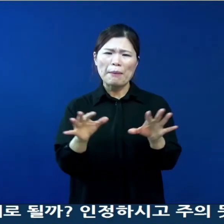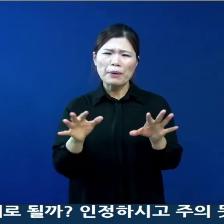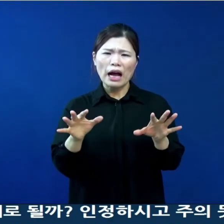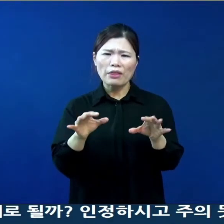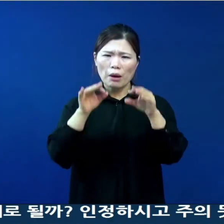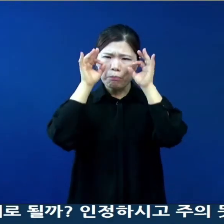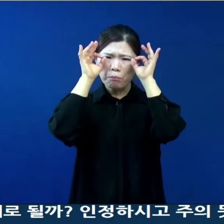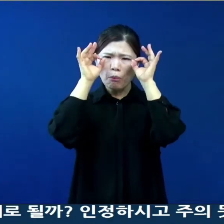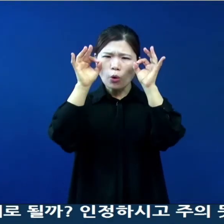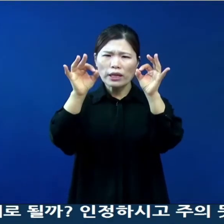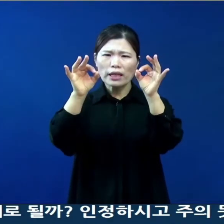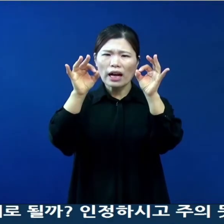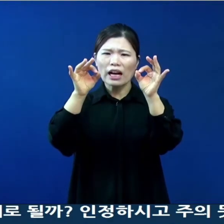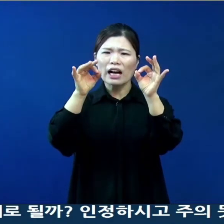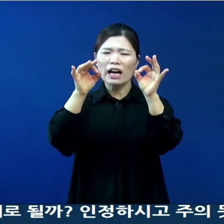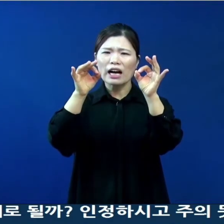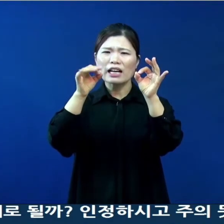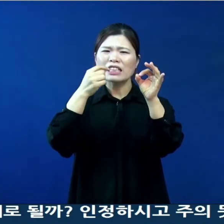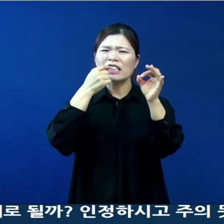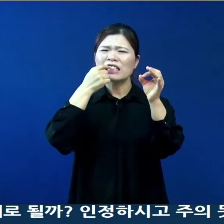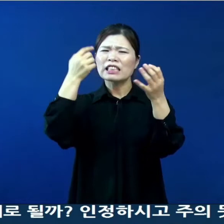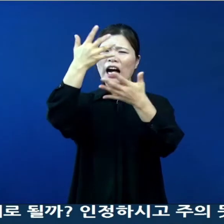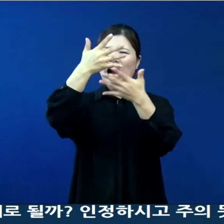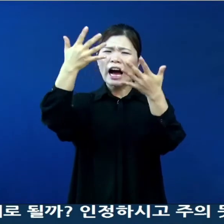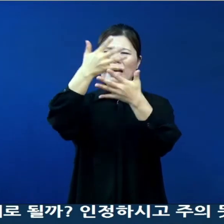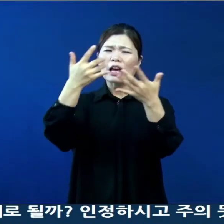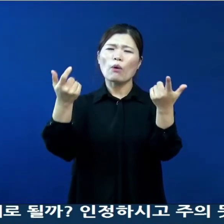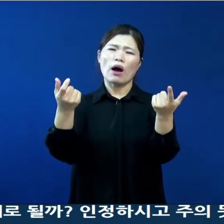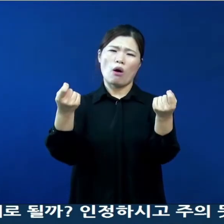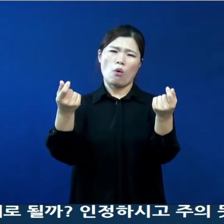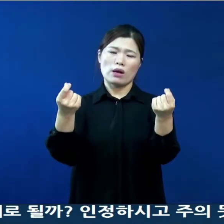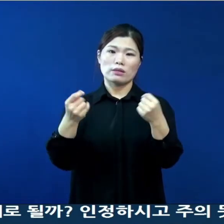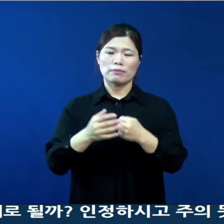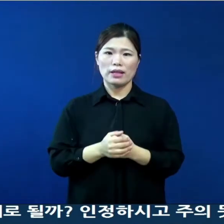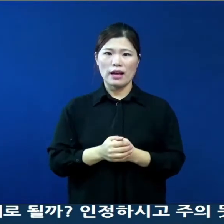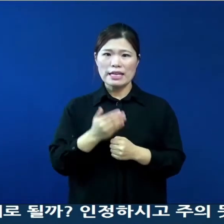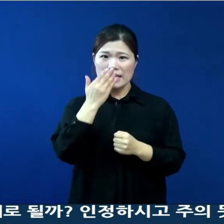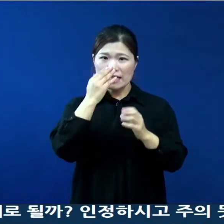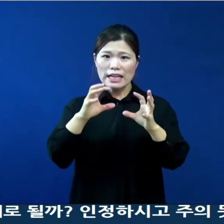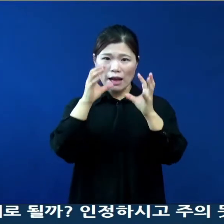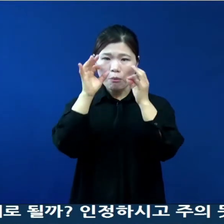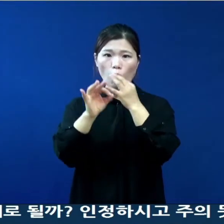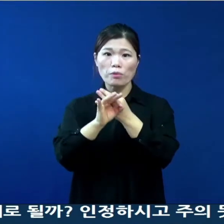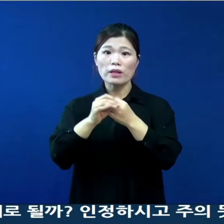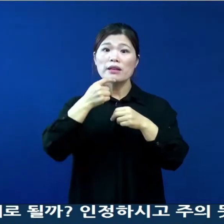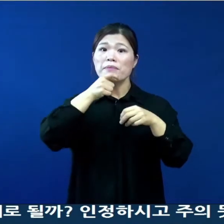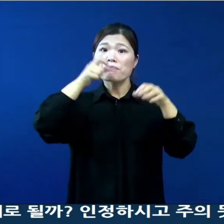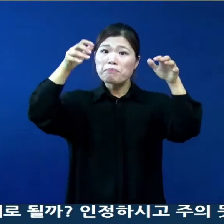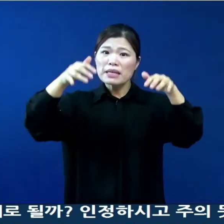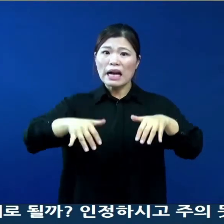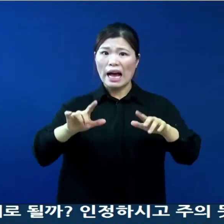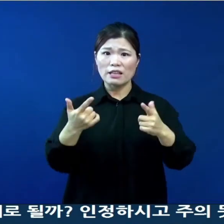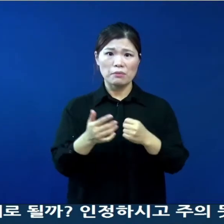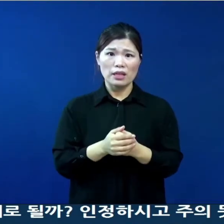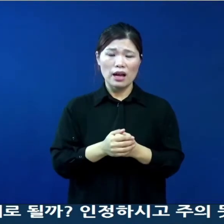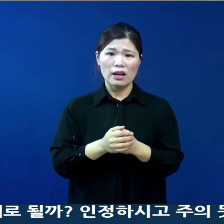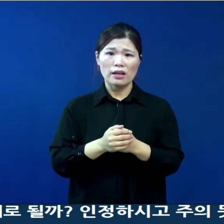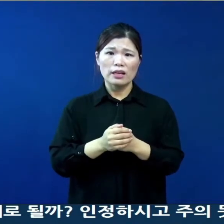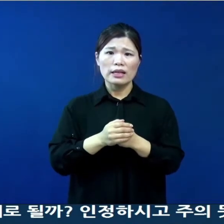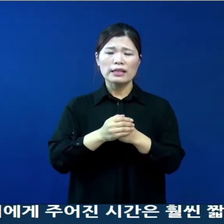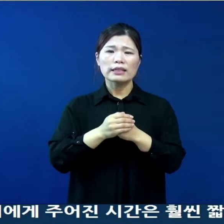없어지는 안개니라. 이스라엘 지역의 평원에 아침에 비가 아니라 새벽 이슬, 아침